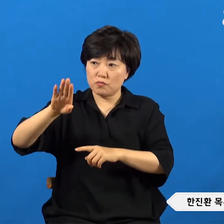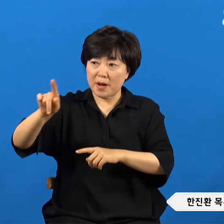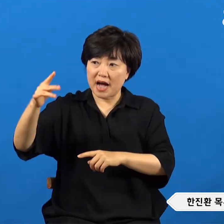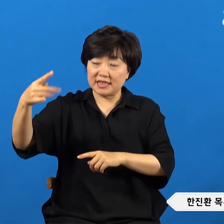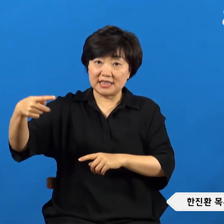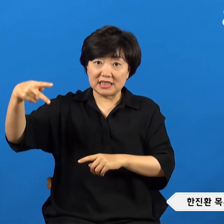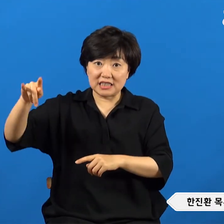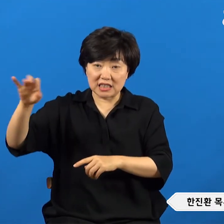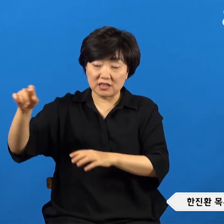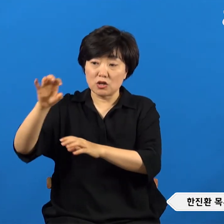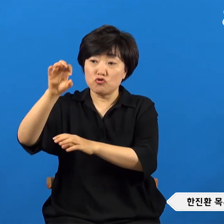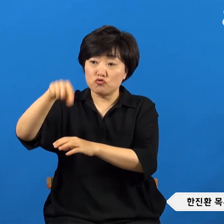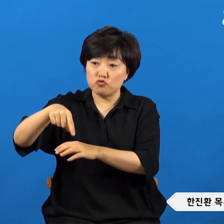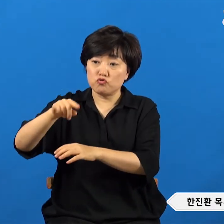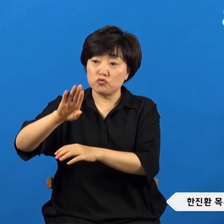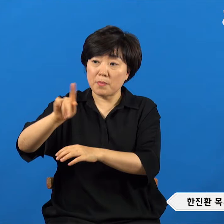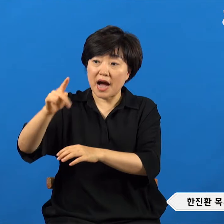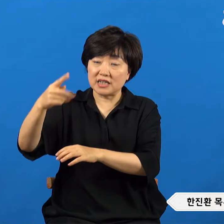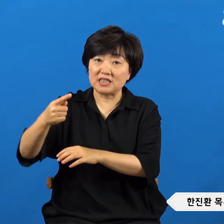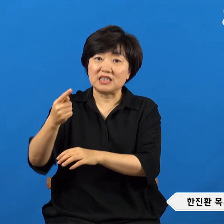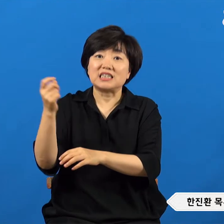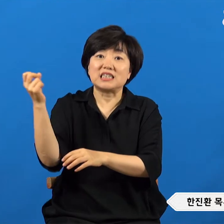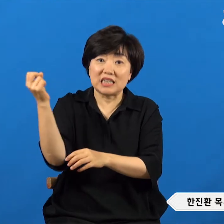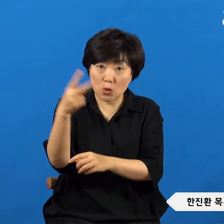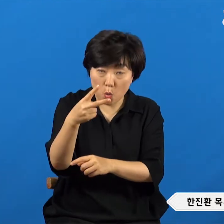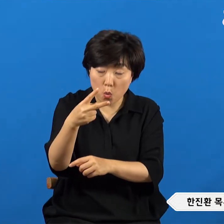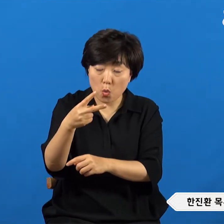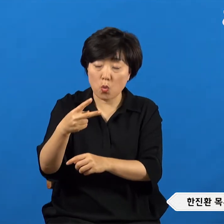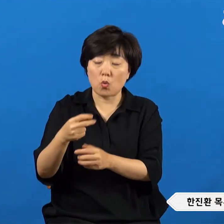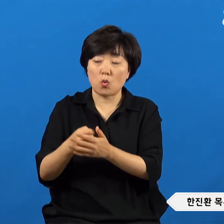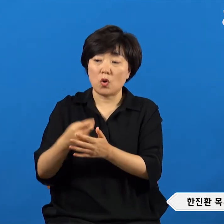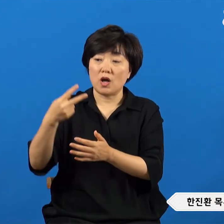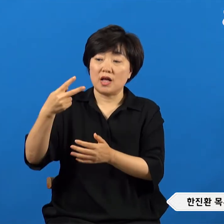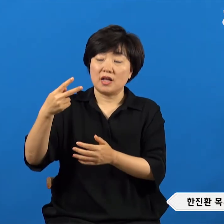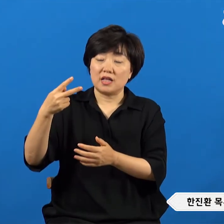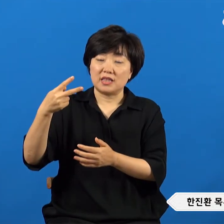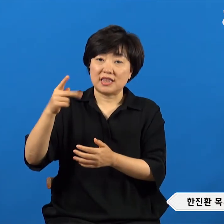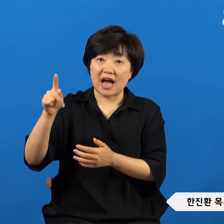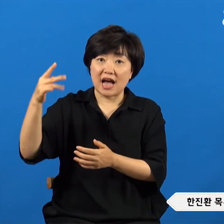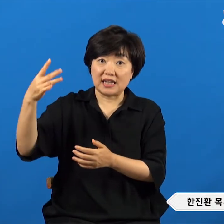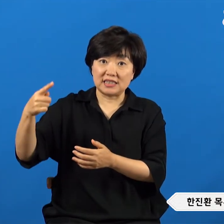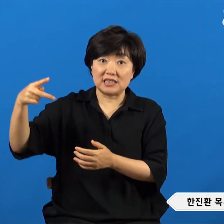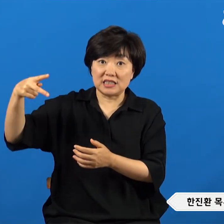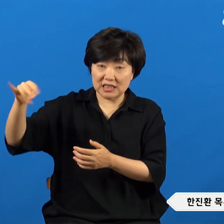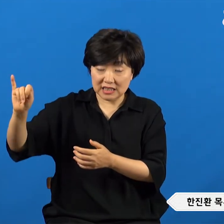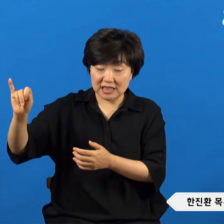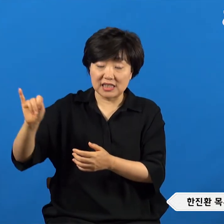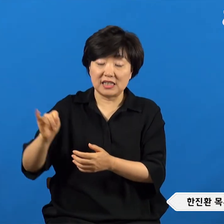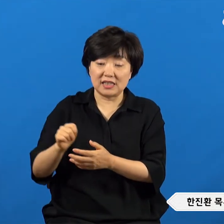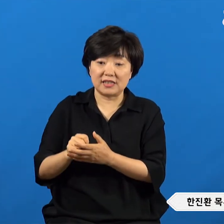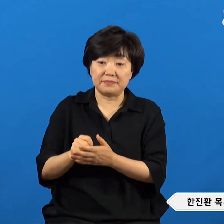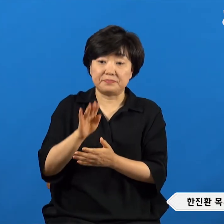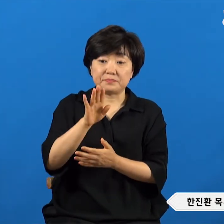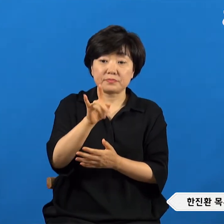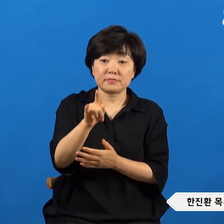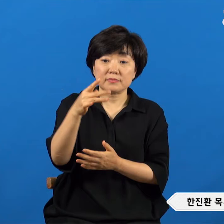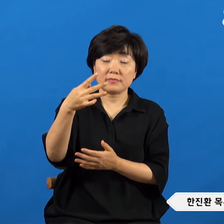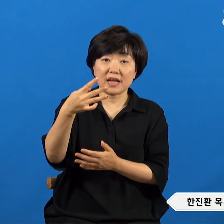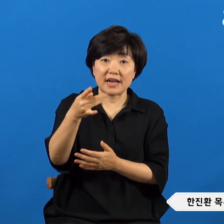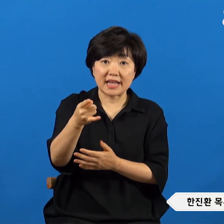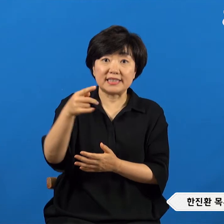우바르신의 우는 그리고 하는 접속사고, 바르신은 베레스의 복수형입니다.